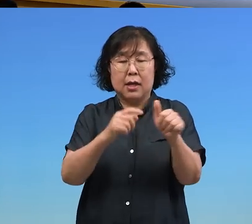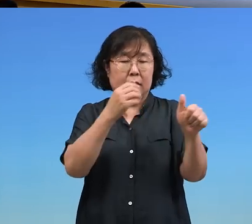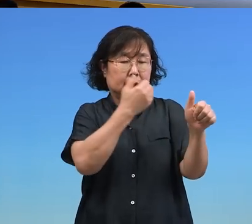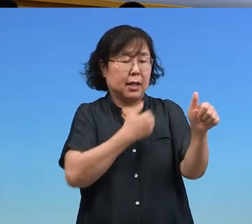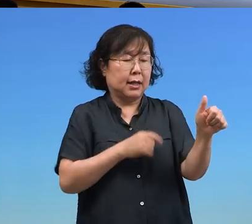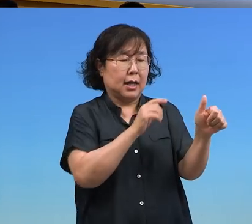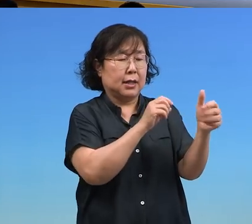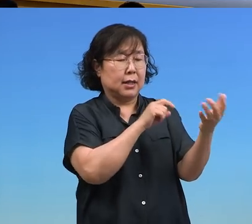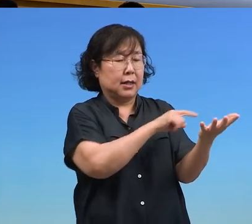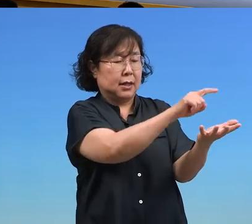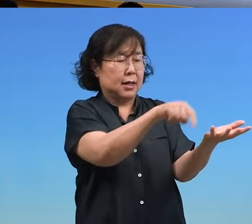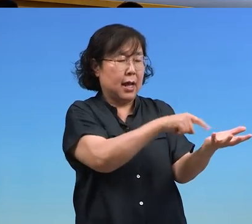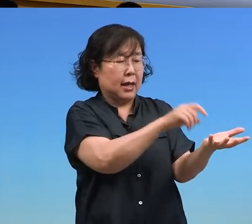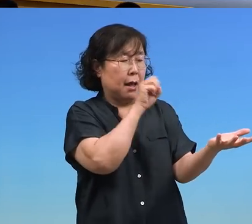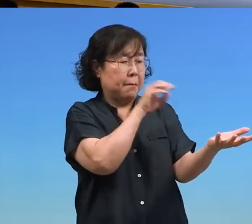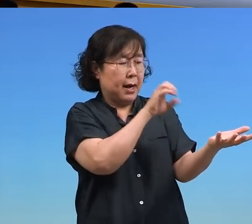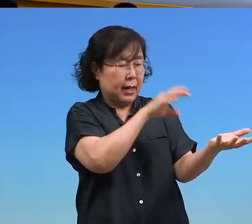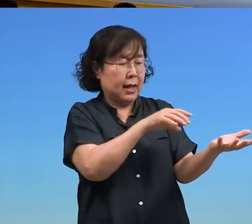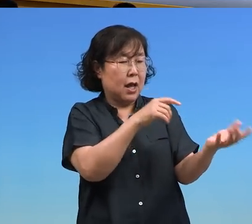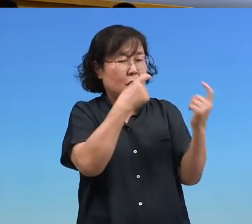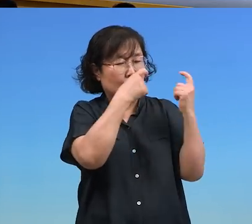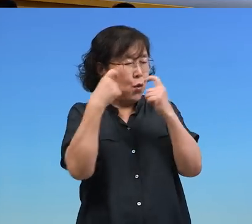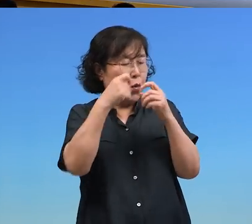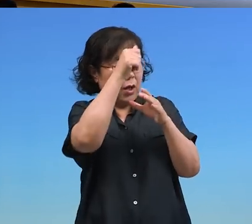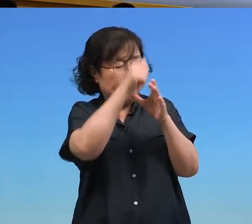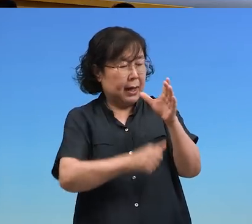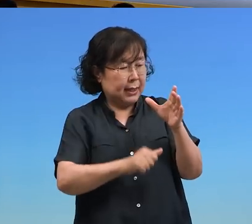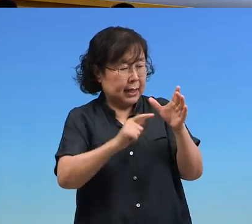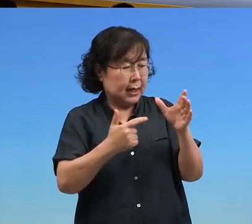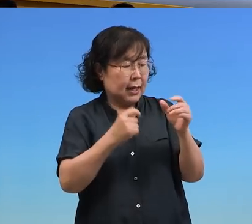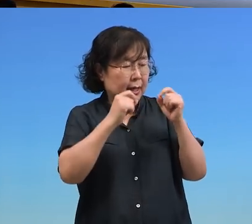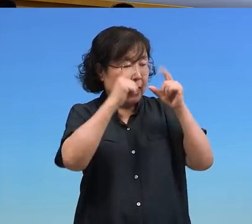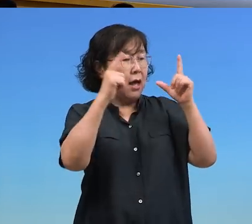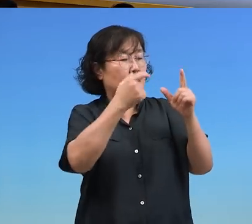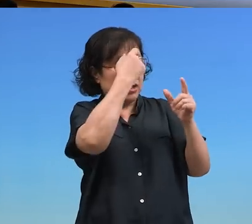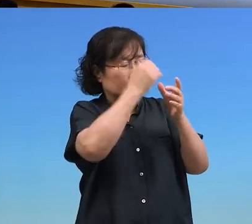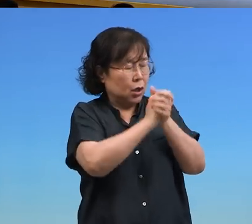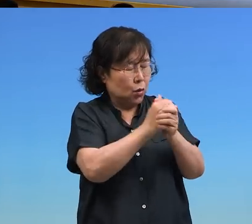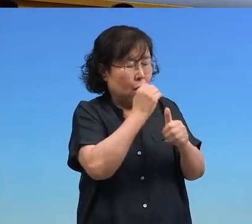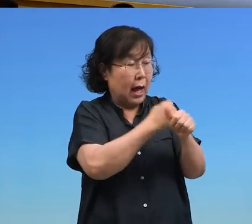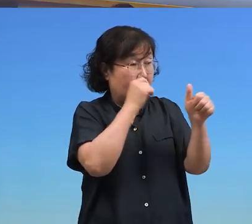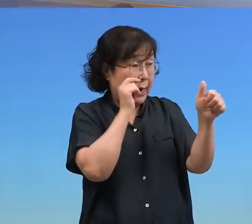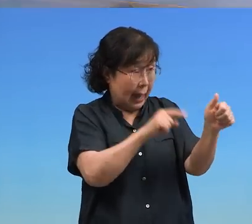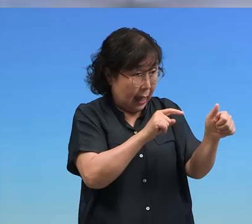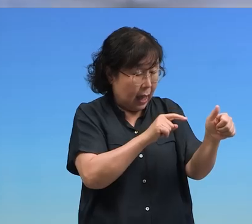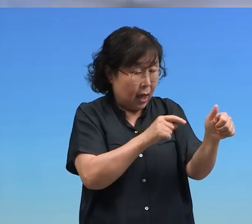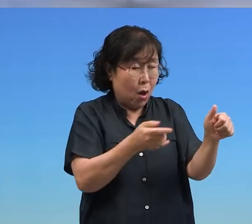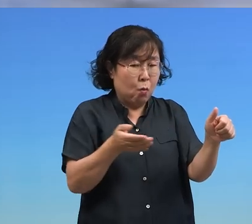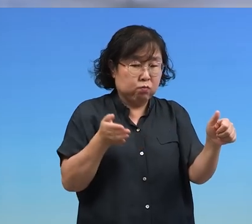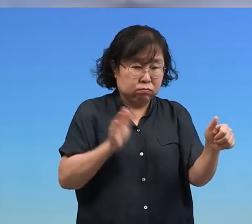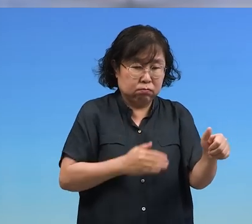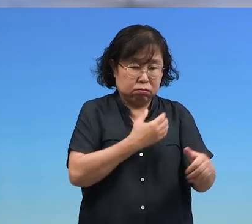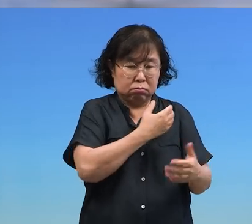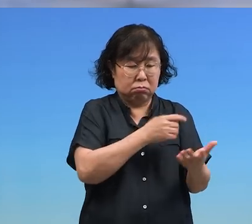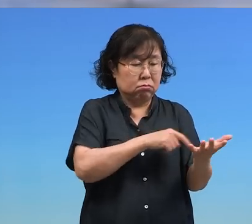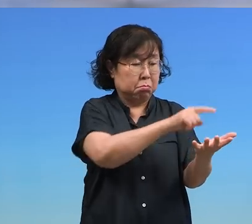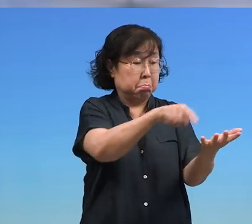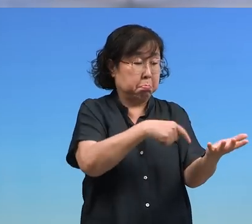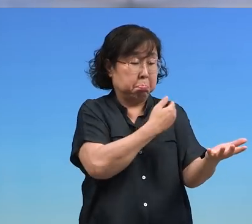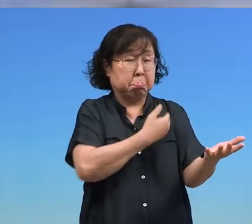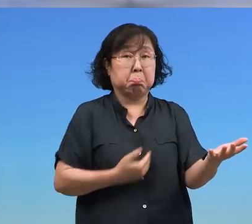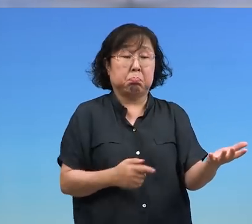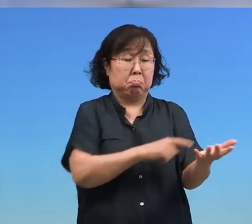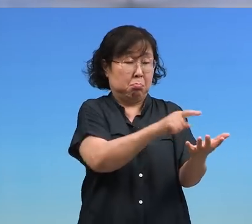빠지지 않게 기도하라 하시고 그랬는데 제자들이 다 자버렸어요 왜 이런 추구념 실수를 했을까